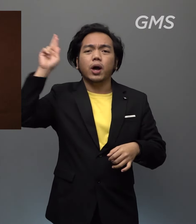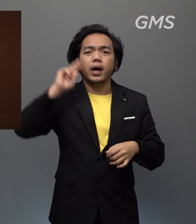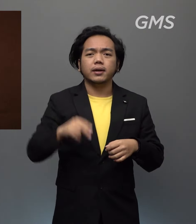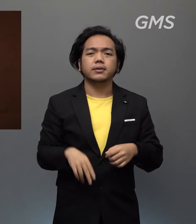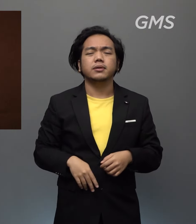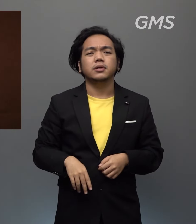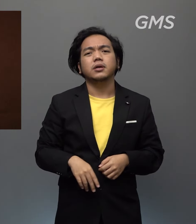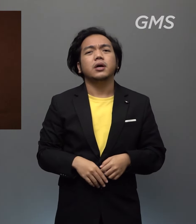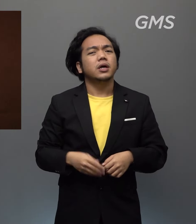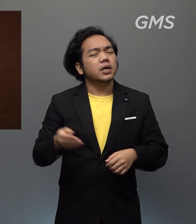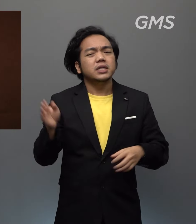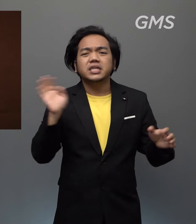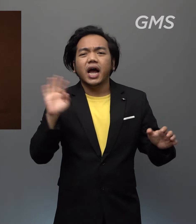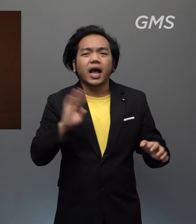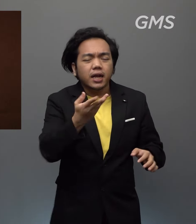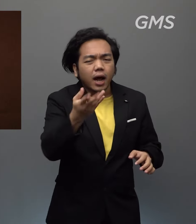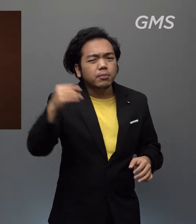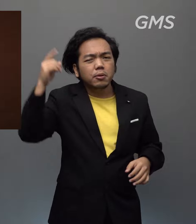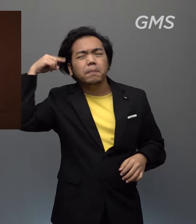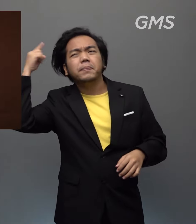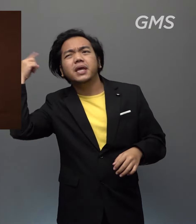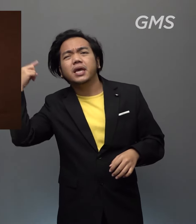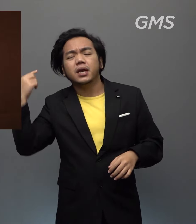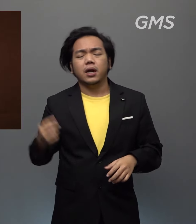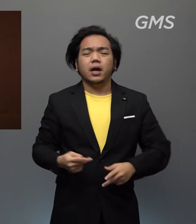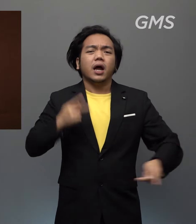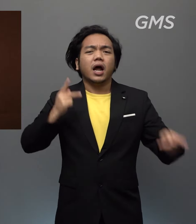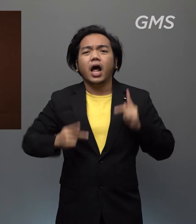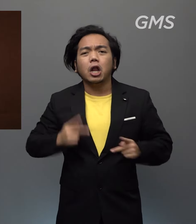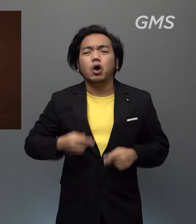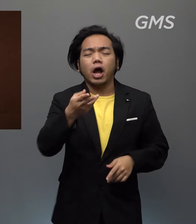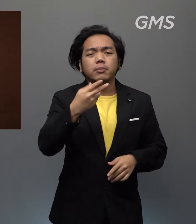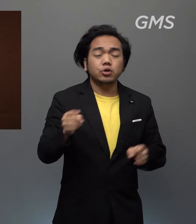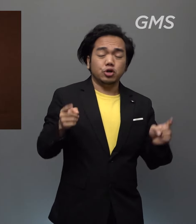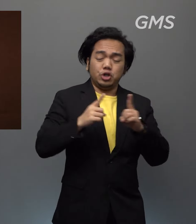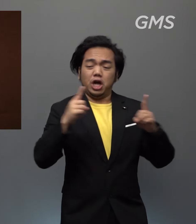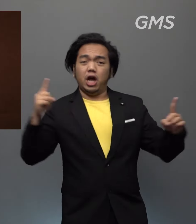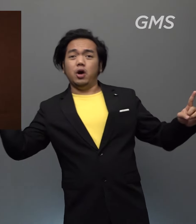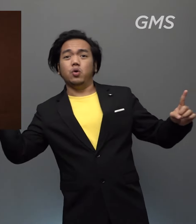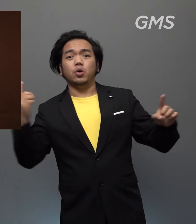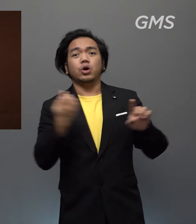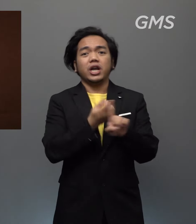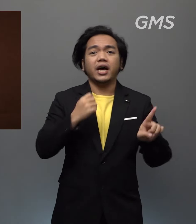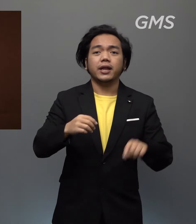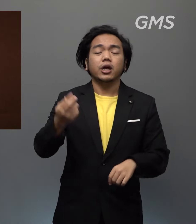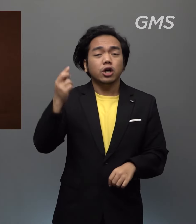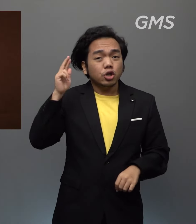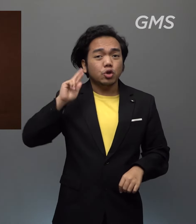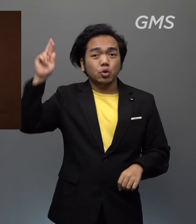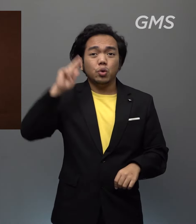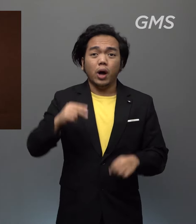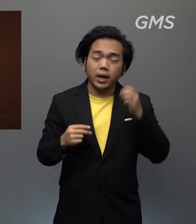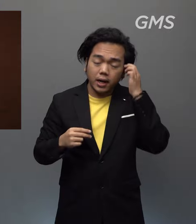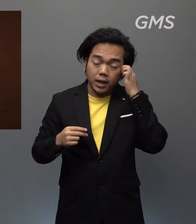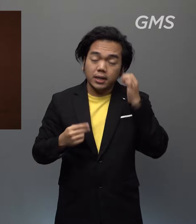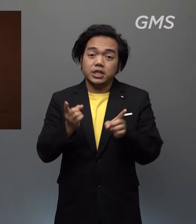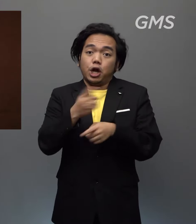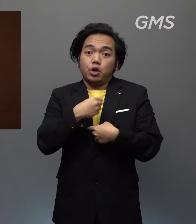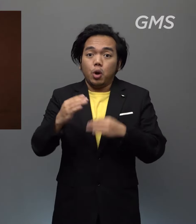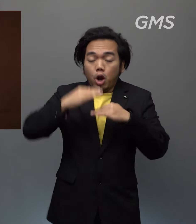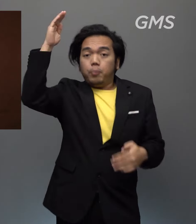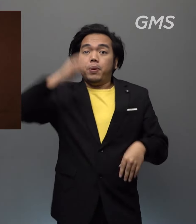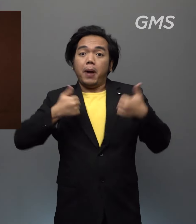berpikir ketika kita jauh dari Tuhan kondisinya akan menjadi lebih baik. Jelas Bapak Ibu Saudara sekalian, ketika kita melakukan apa